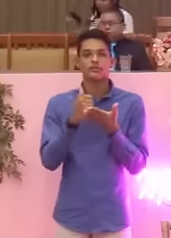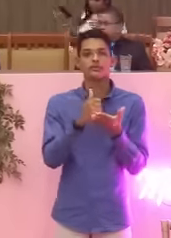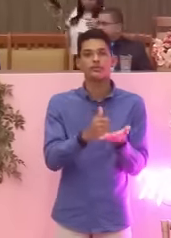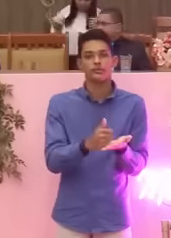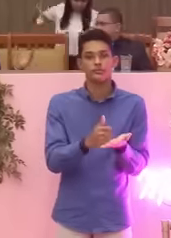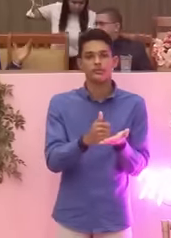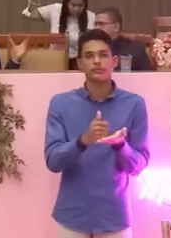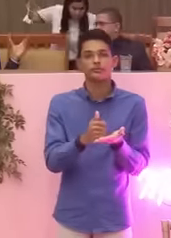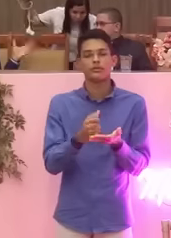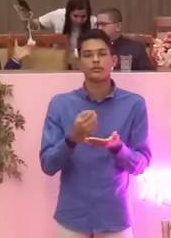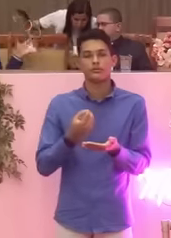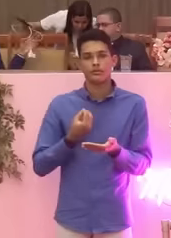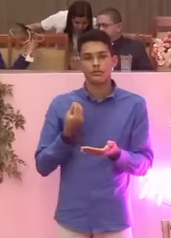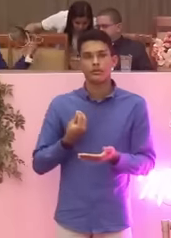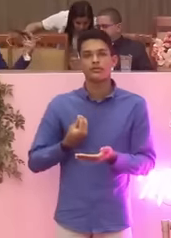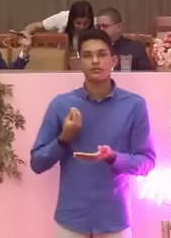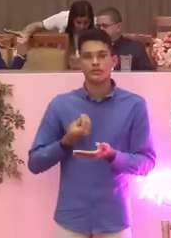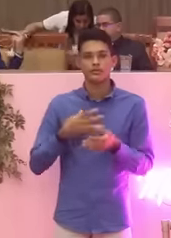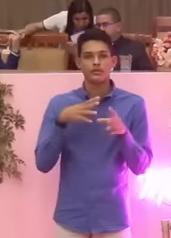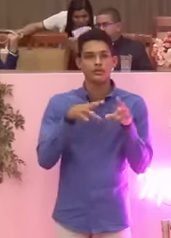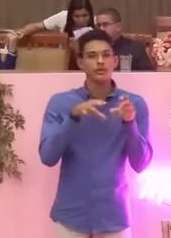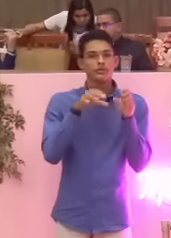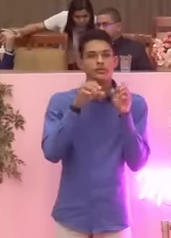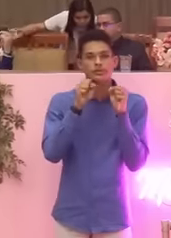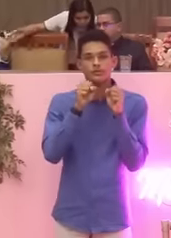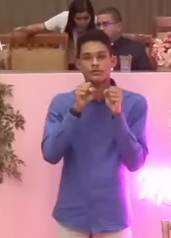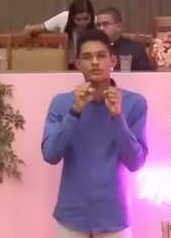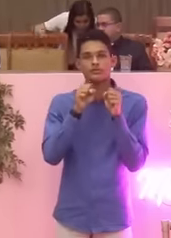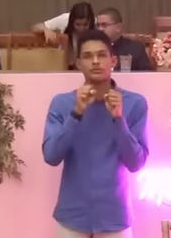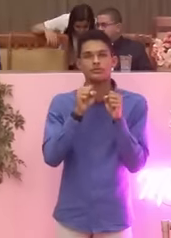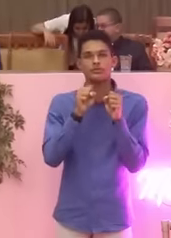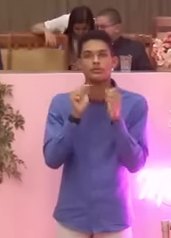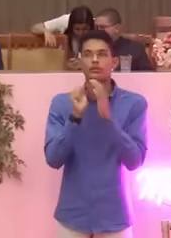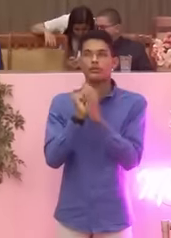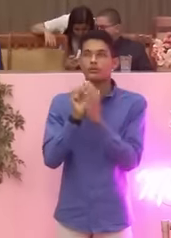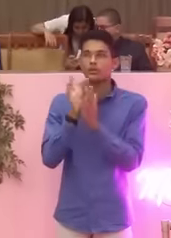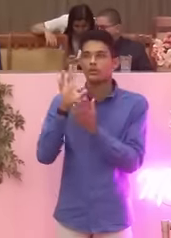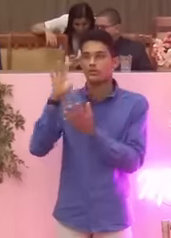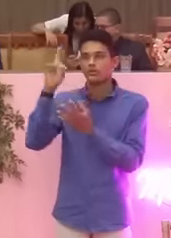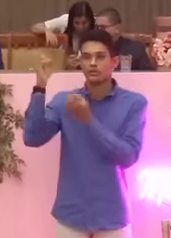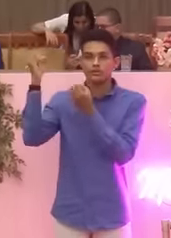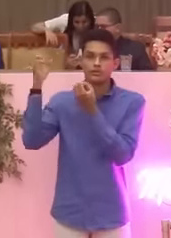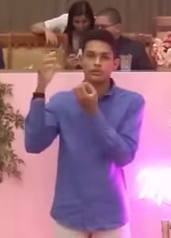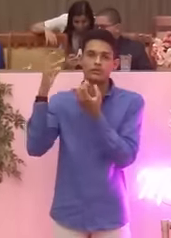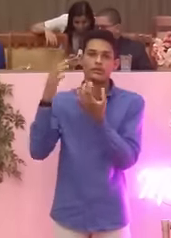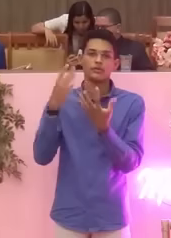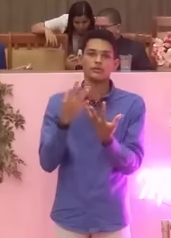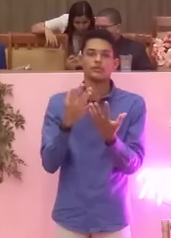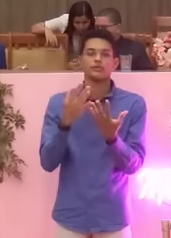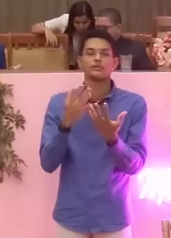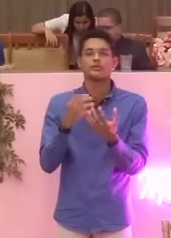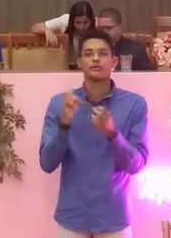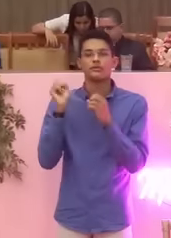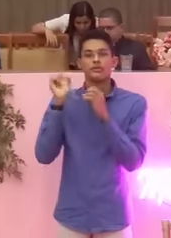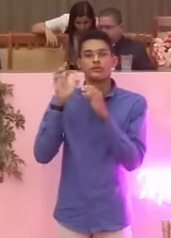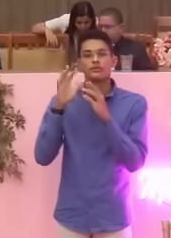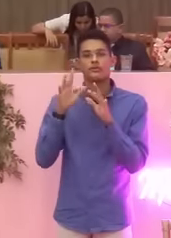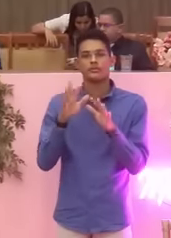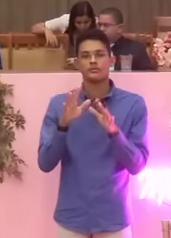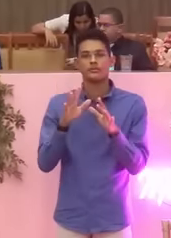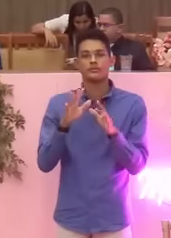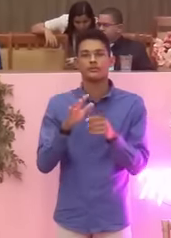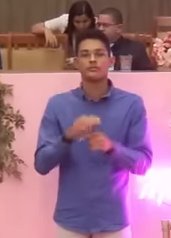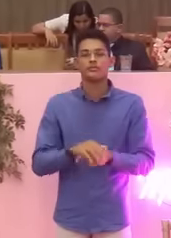Não tente ajudar quem abriu a porta para ilegalidade porque Deus já